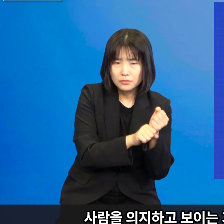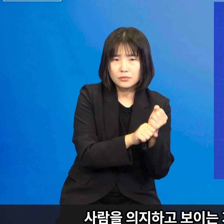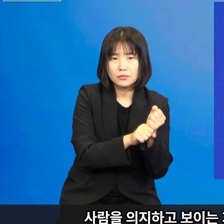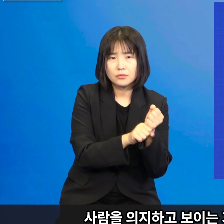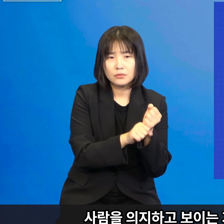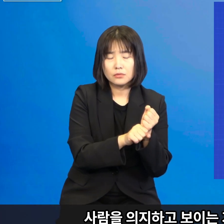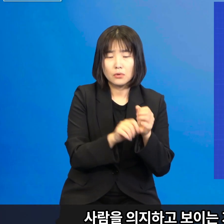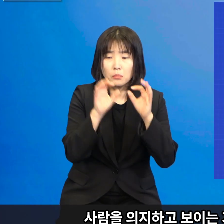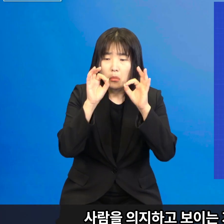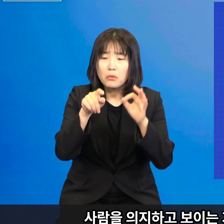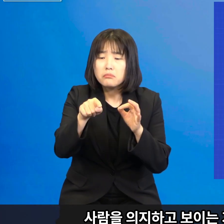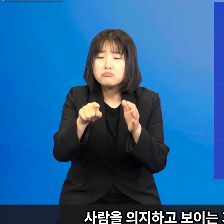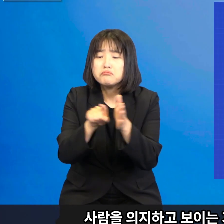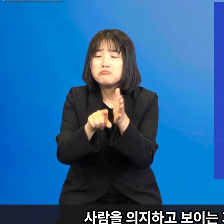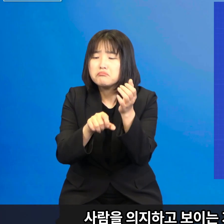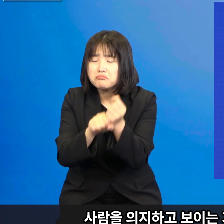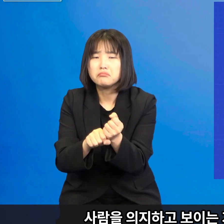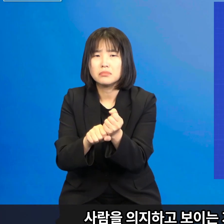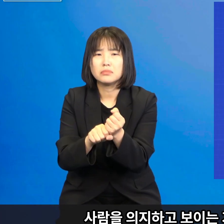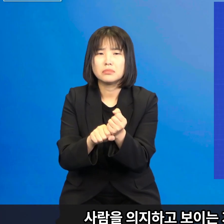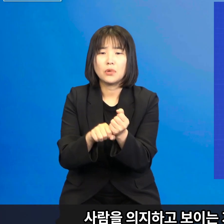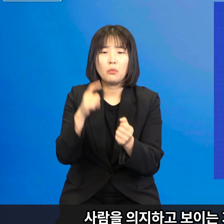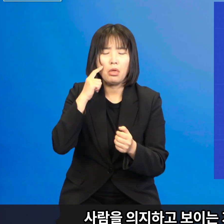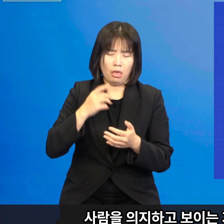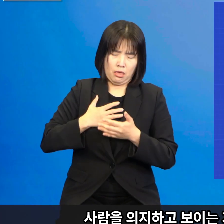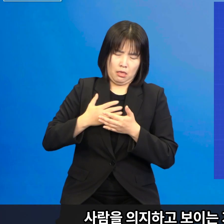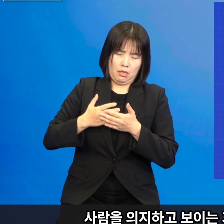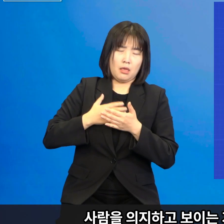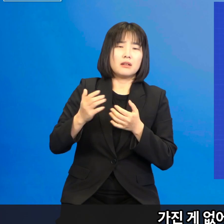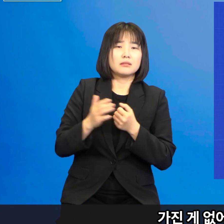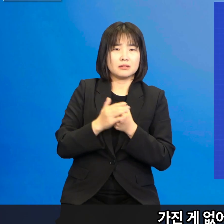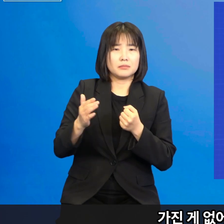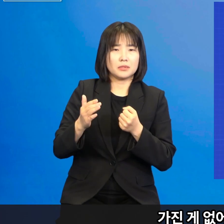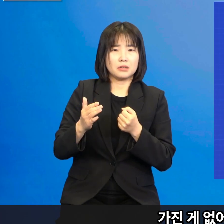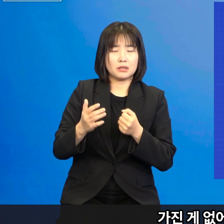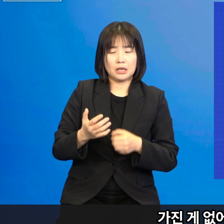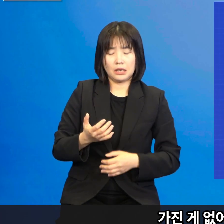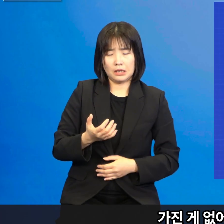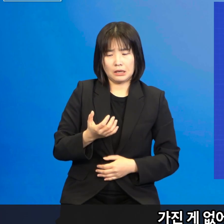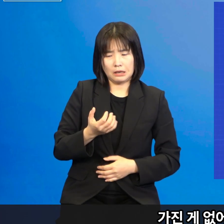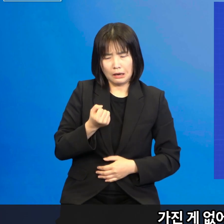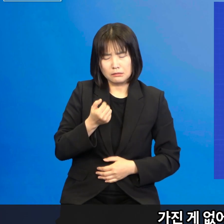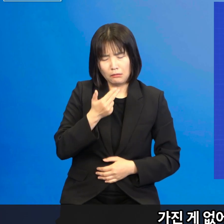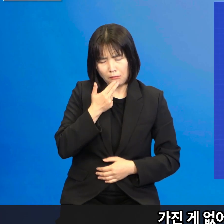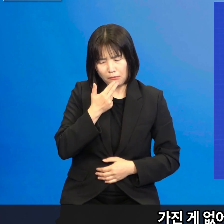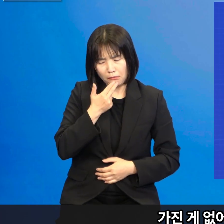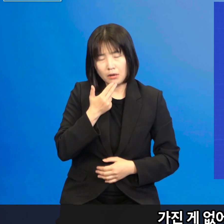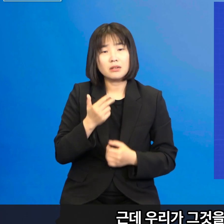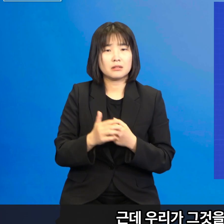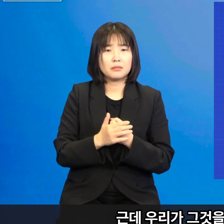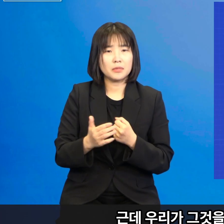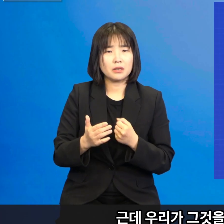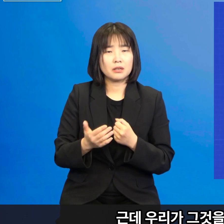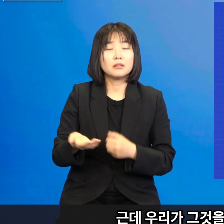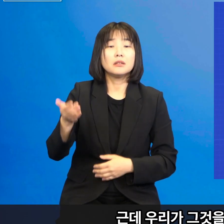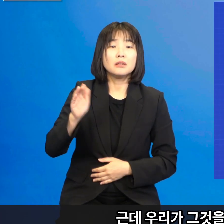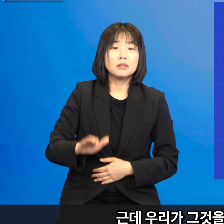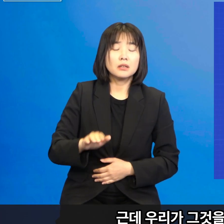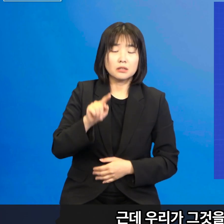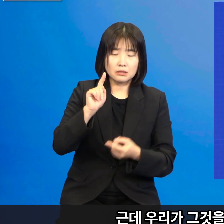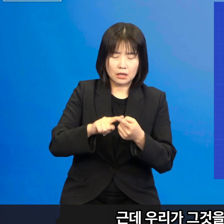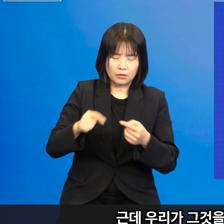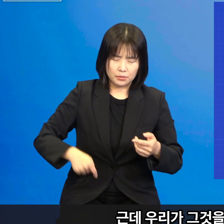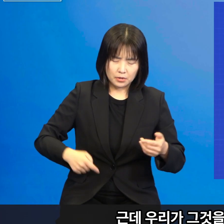보이는 거 의지하고 불안하니까요. 가진 게 없어 보이니까요. 근데 우리가 그것을 이